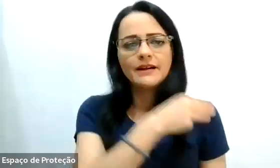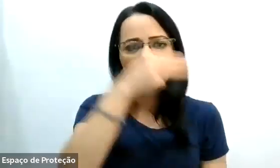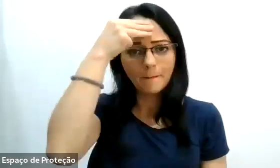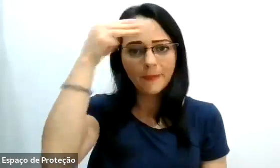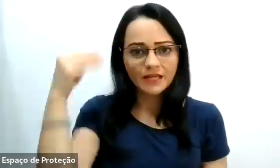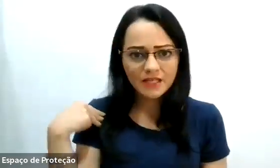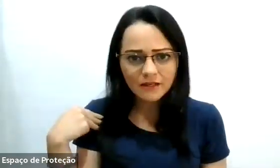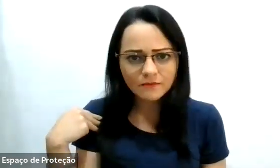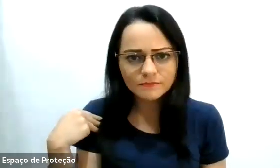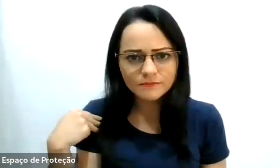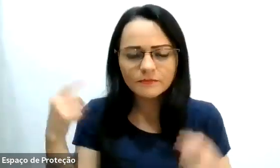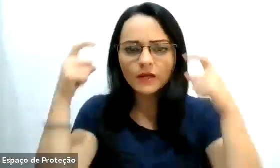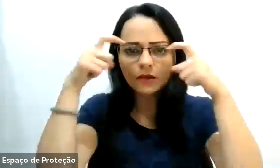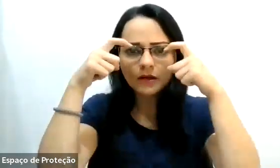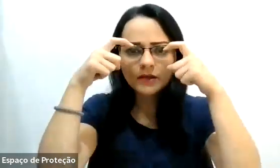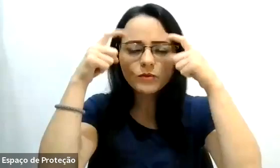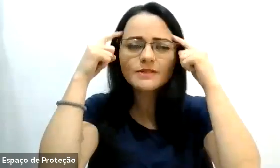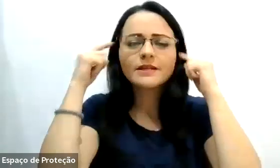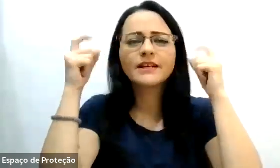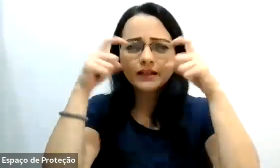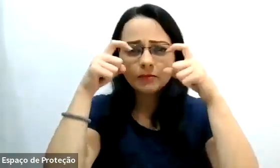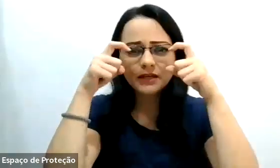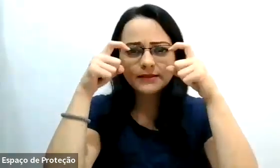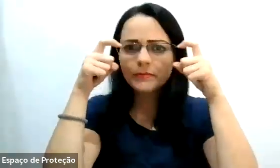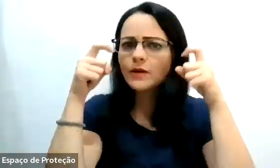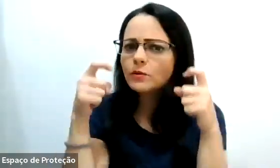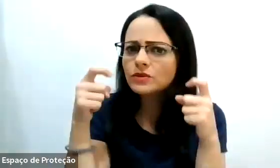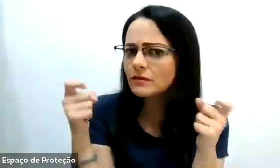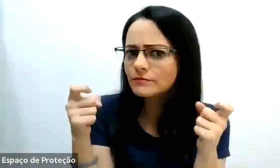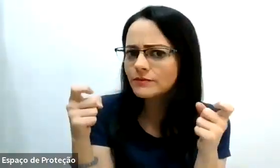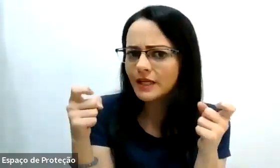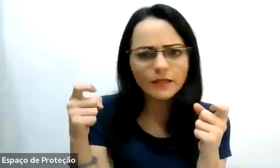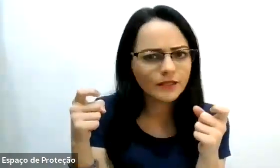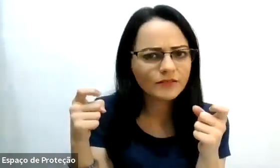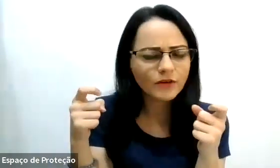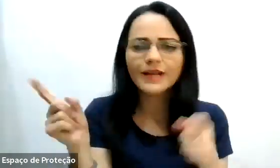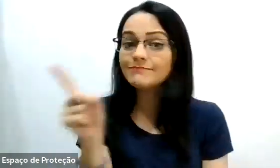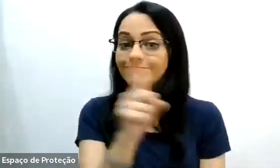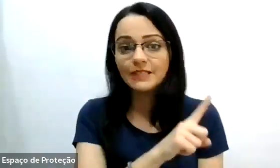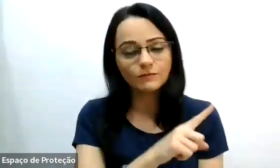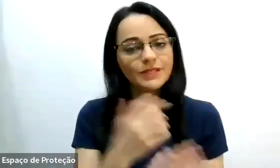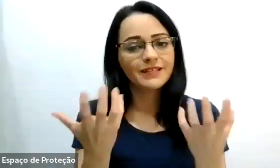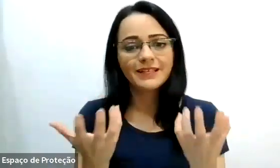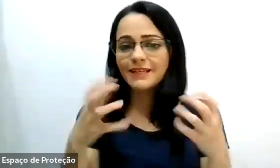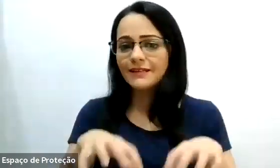envergonhar Maria, aqui, ó, sobrancelha arqueada para querer dizer pergunta. Ele queria envergonhar? Não. Querer,